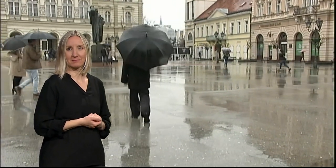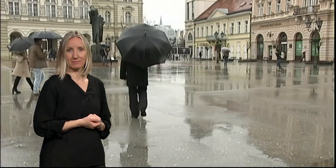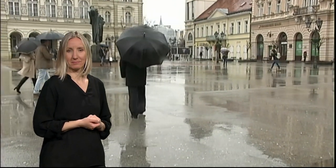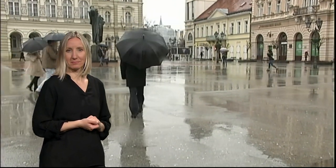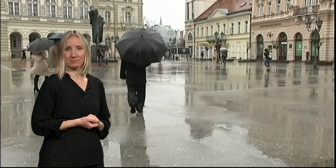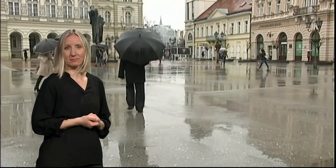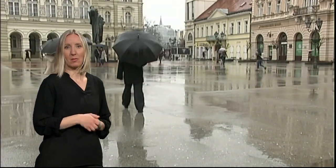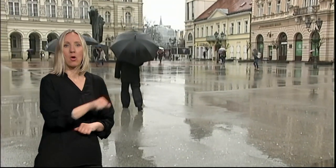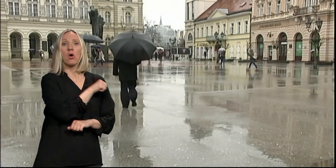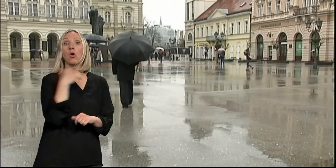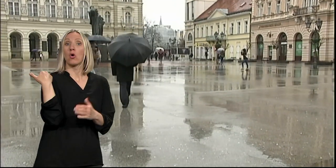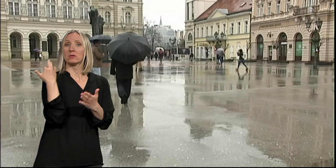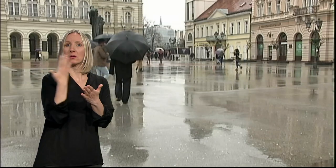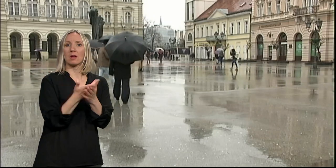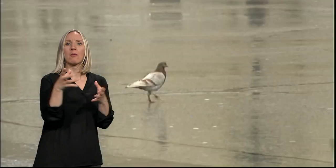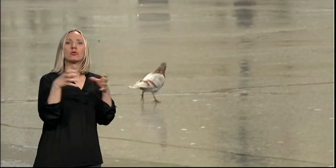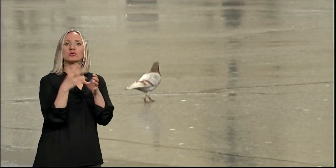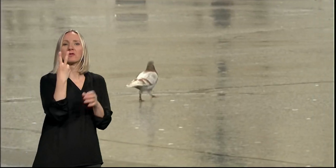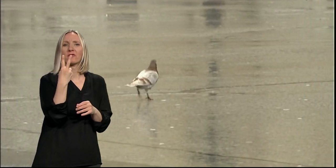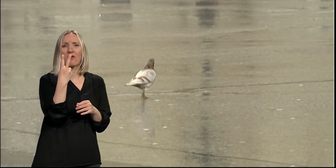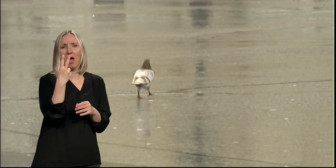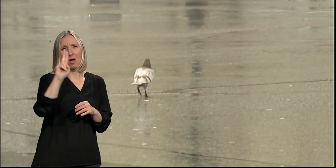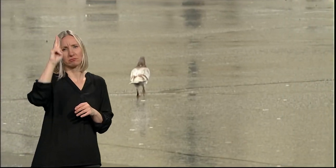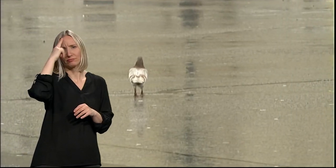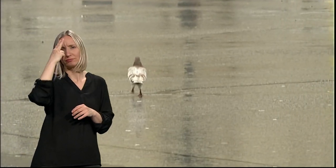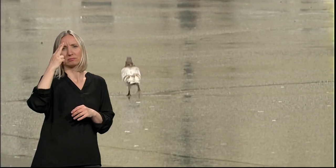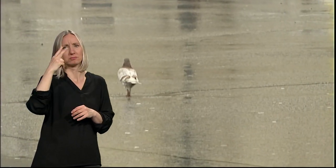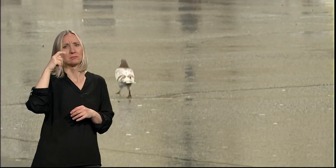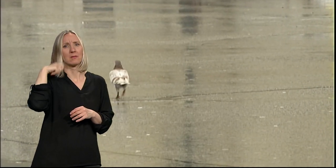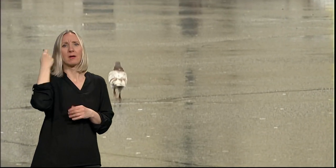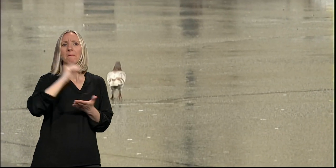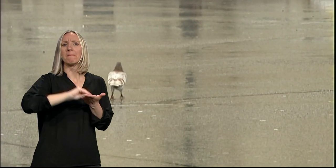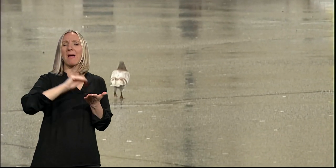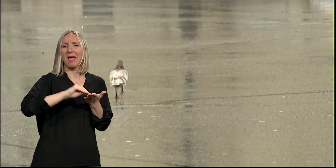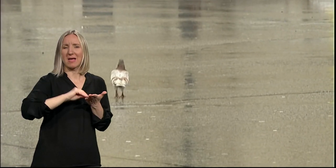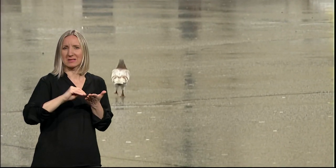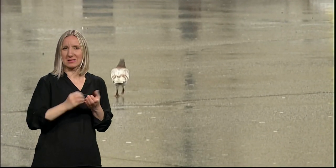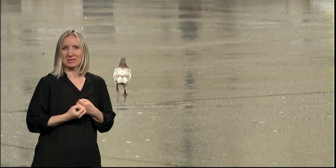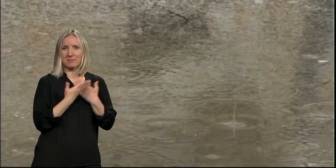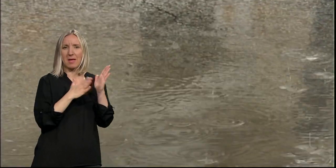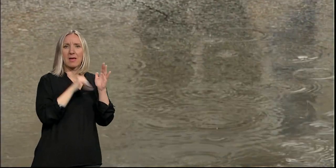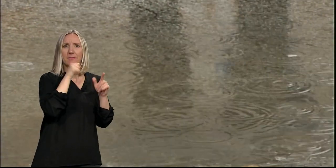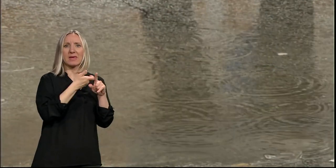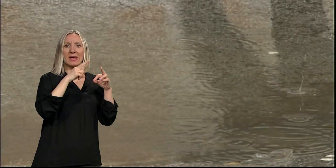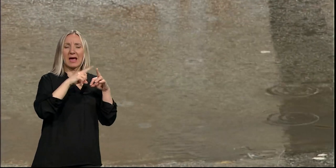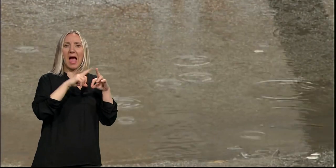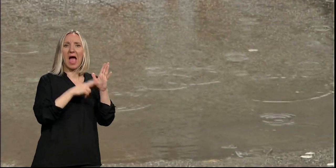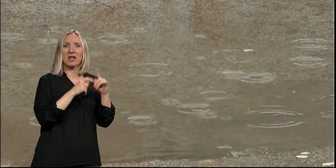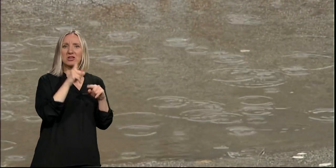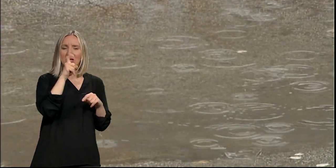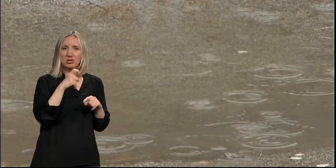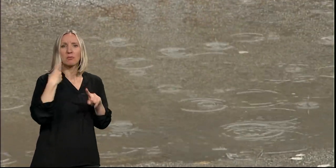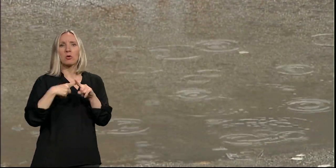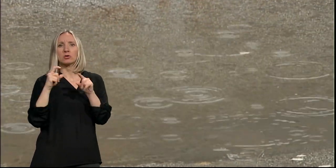Godinama ste se u Novom Sadu družili sa dva velika pesnika, Mikom Antićem i Duškom Trifunovićem. Da, koliko su ta